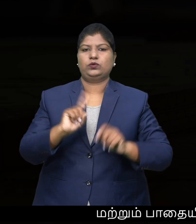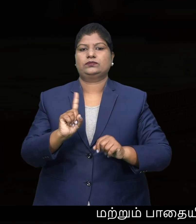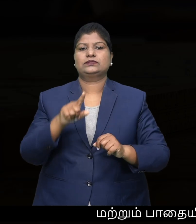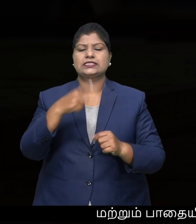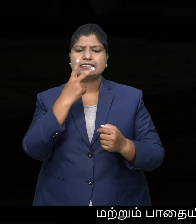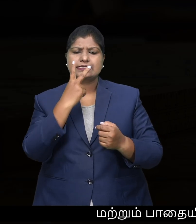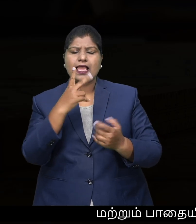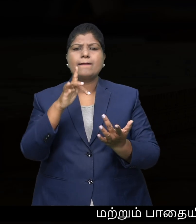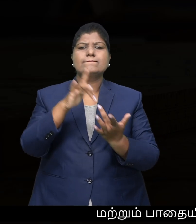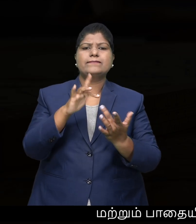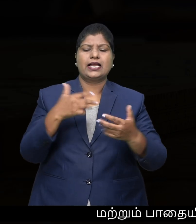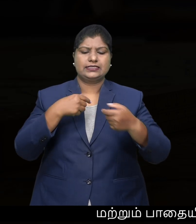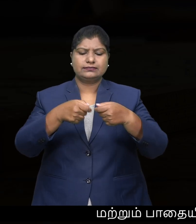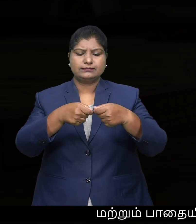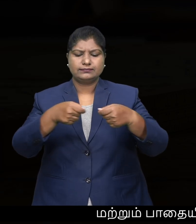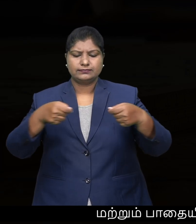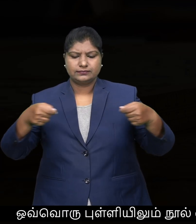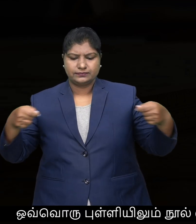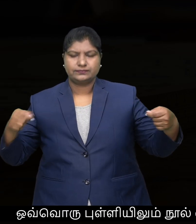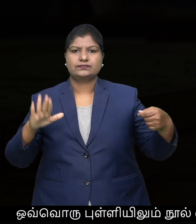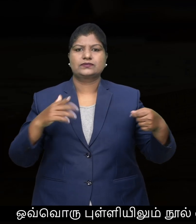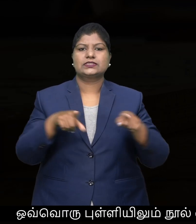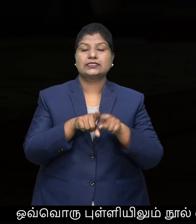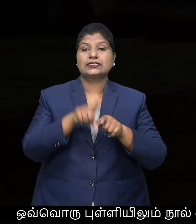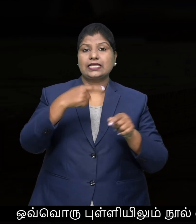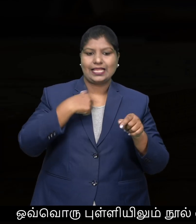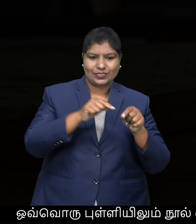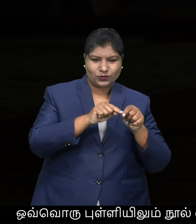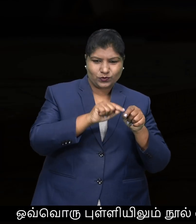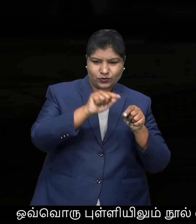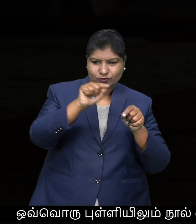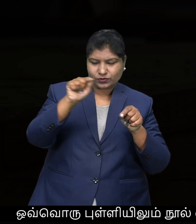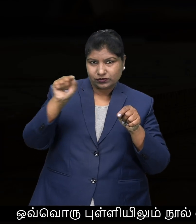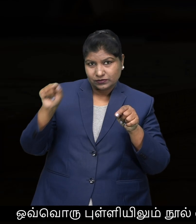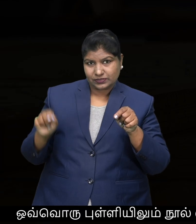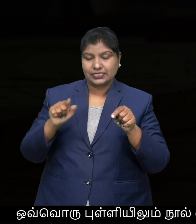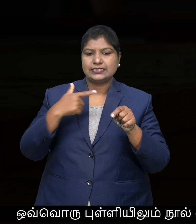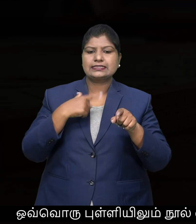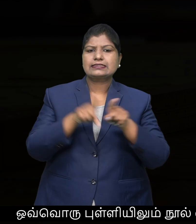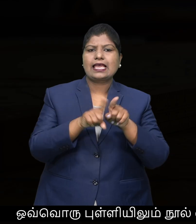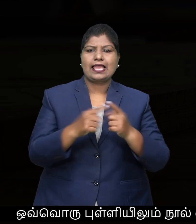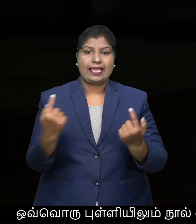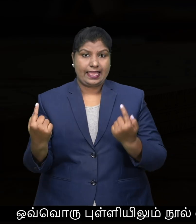மற்றும் பாதையில் நகரும்போது ஒவ்வொரு புள்ளியிலும் நூல் வளைவுடன் ஒத்துப்போகிறது.